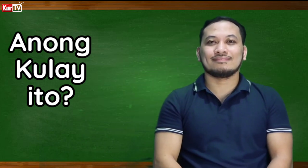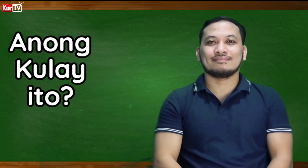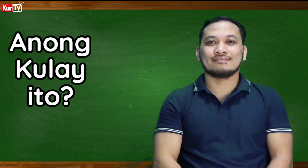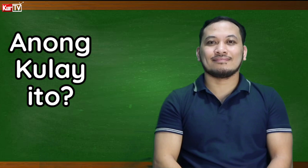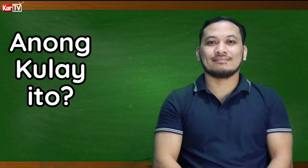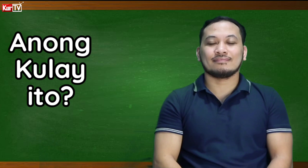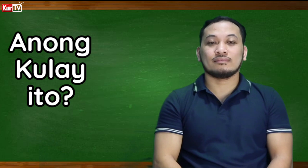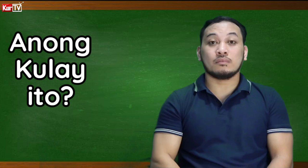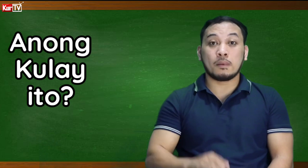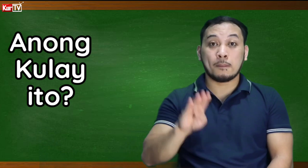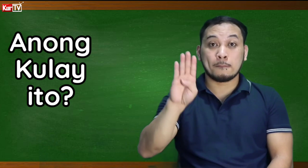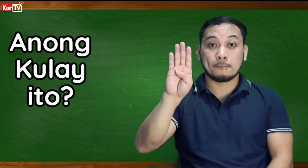y